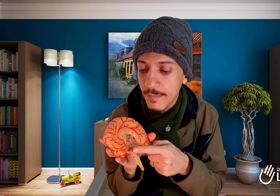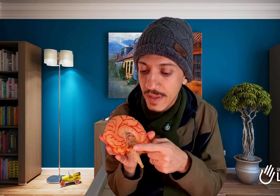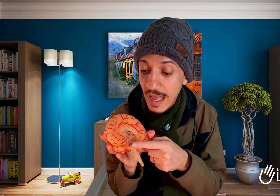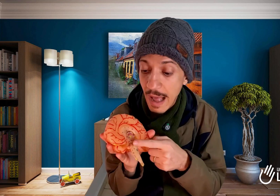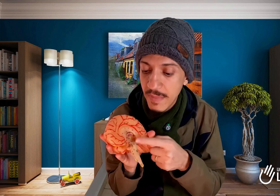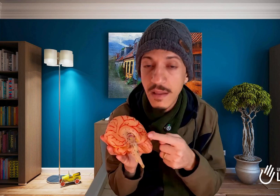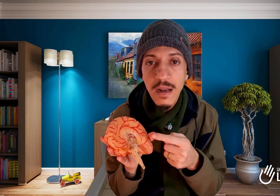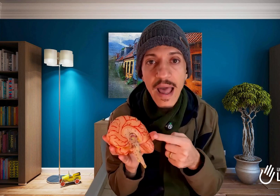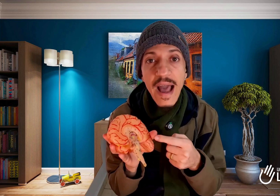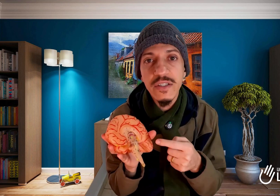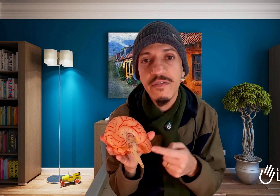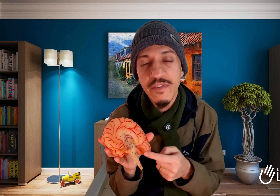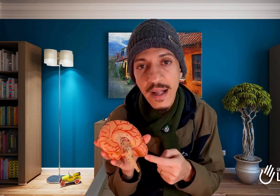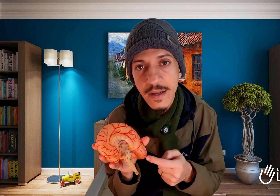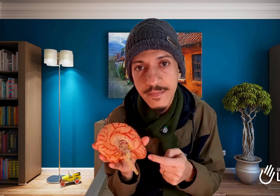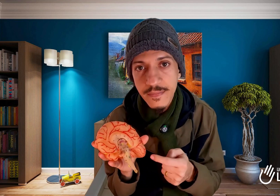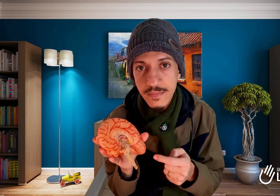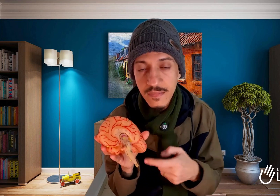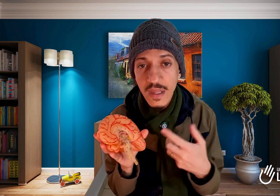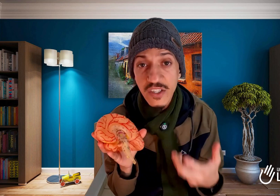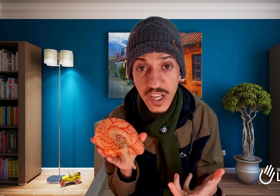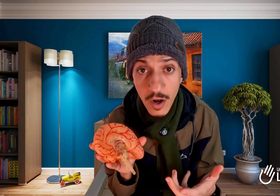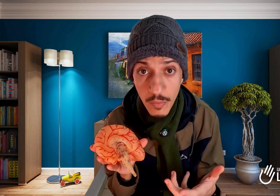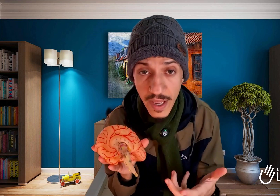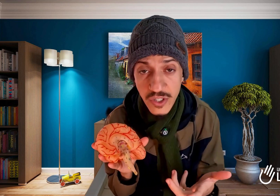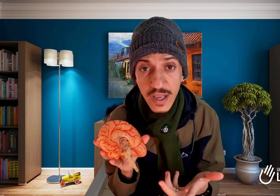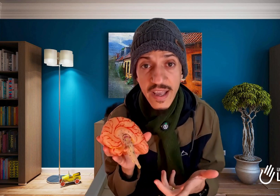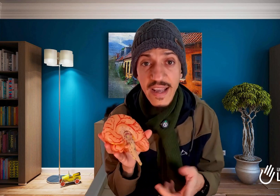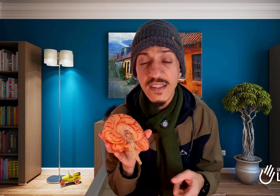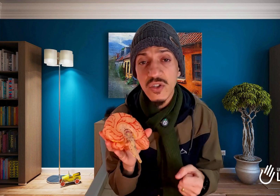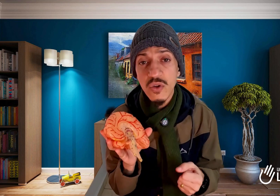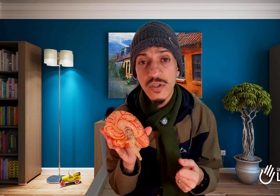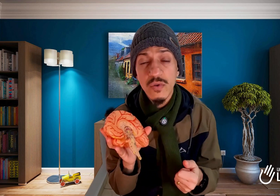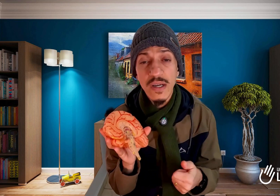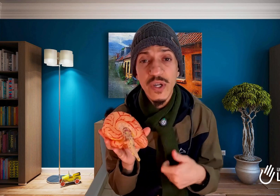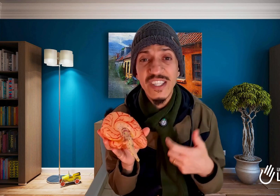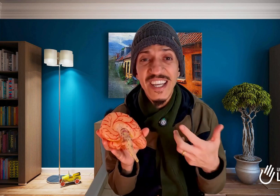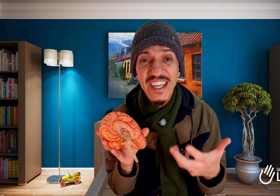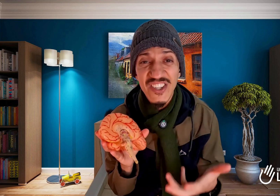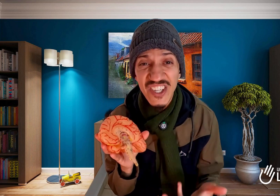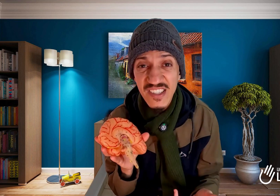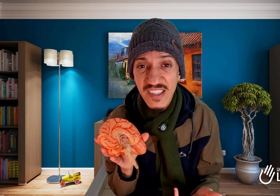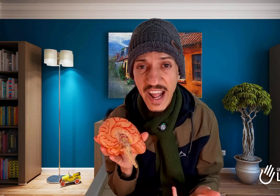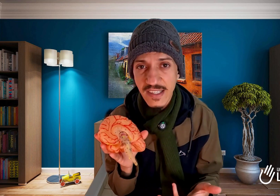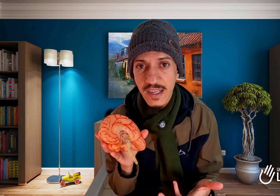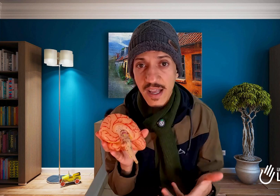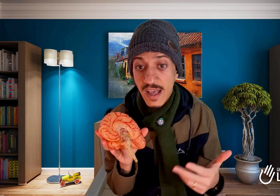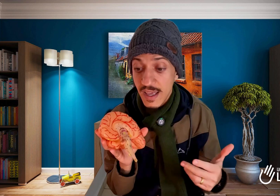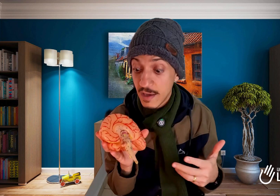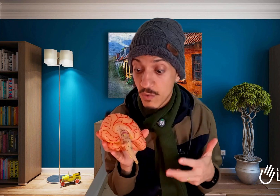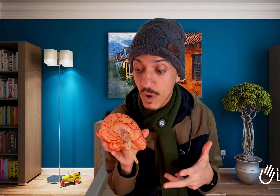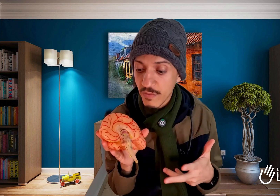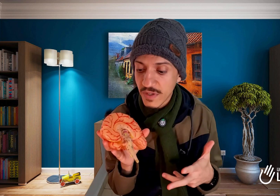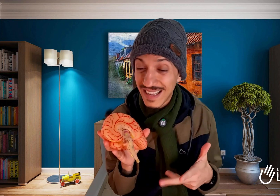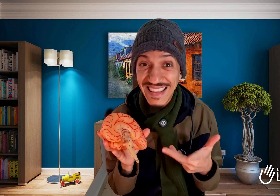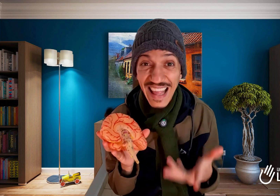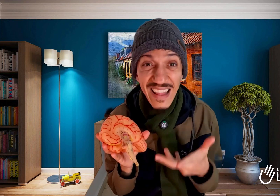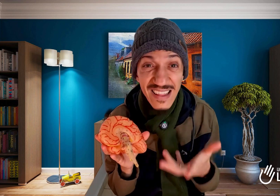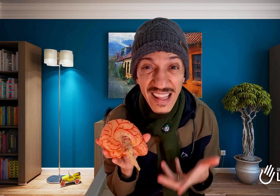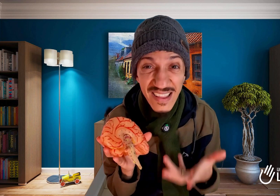a amígdala é ativada geralmente em situações de estresse. E quando você tenta